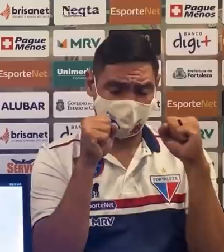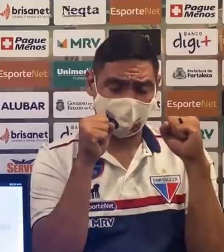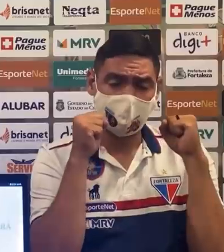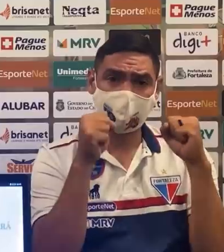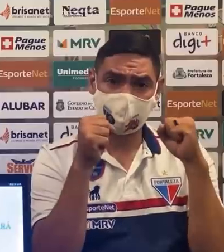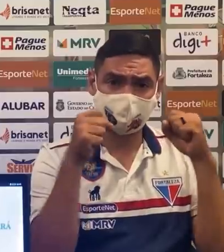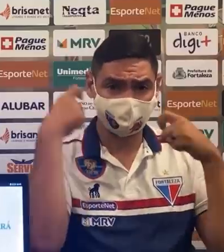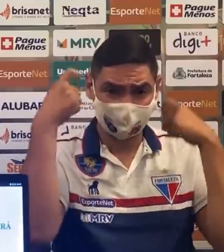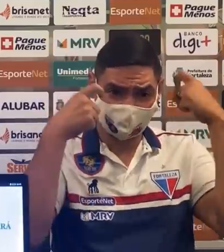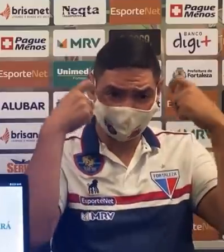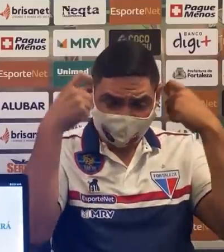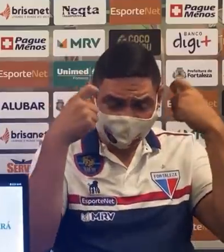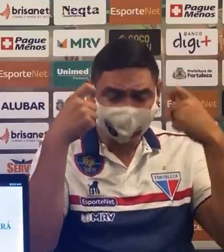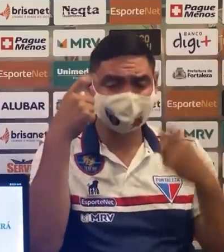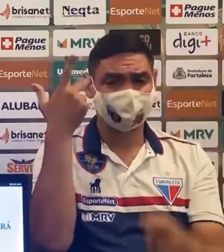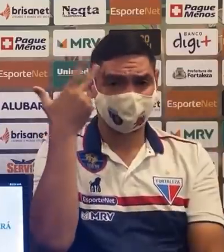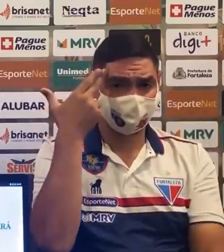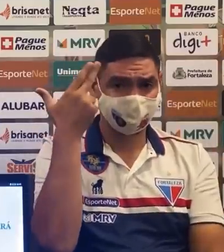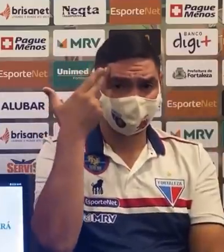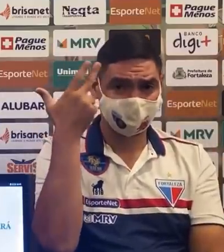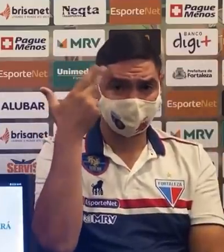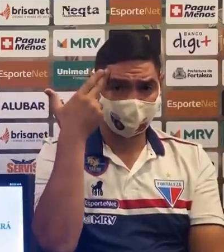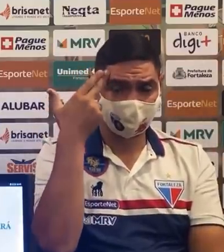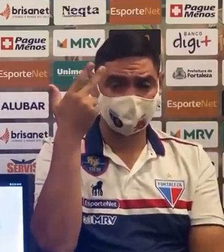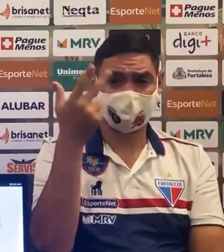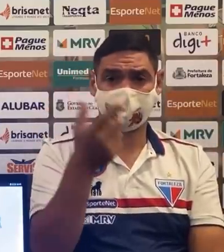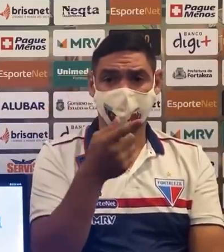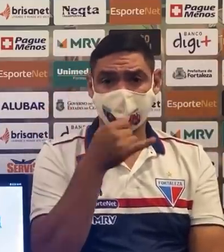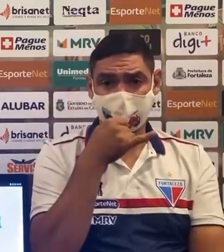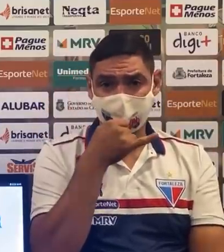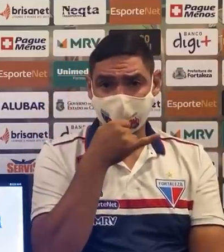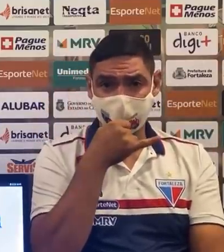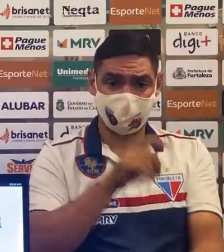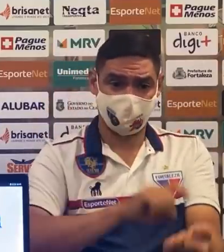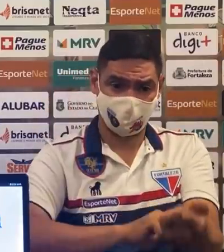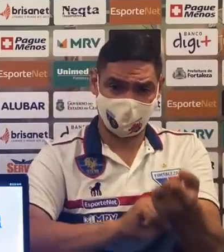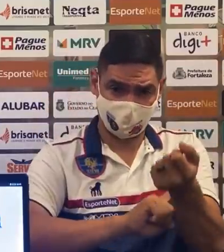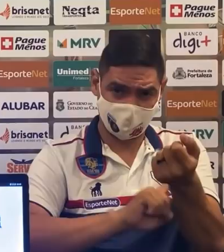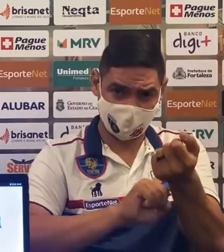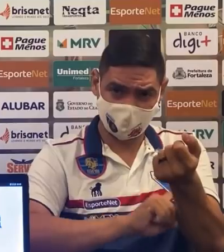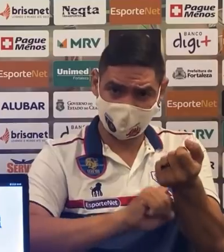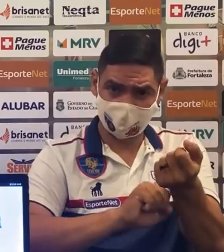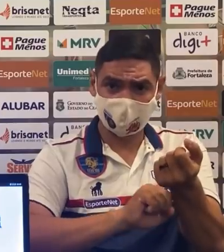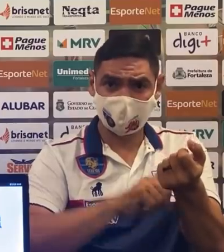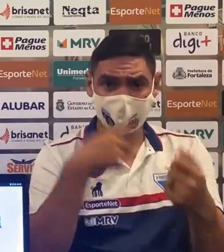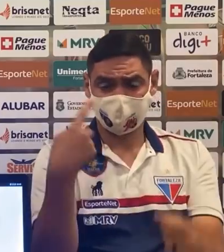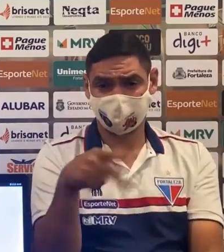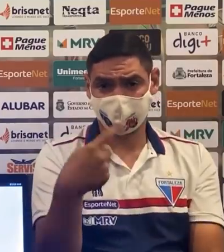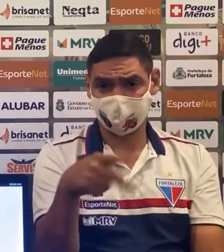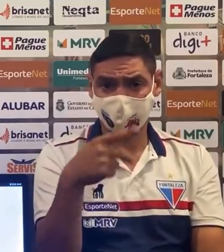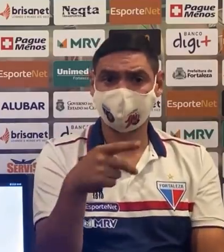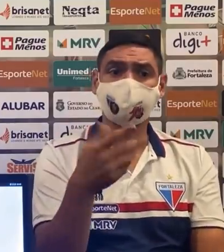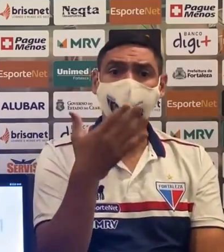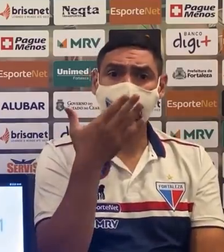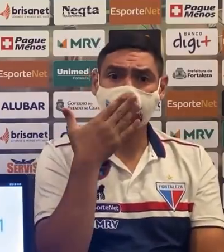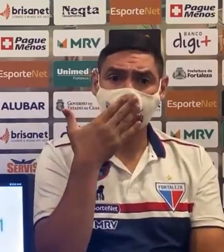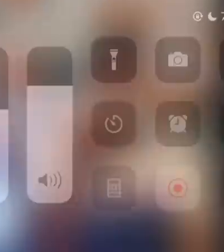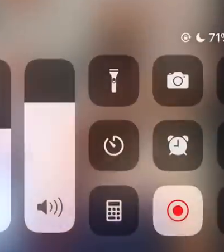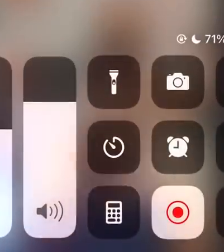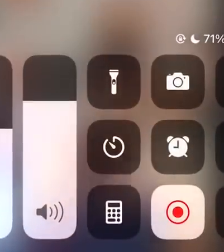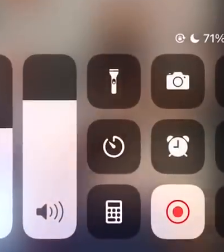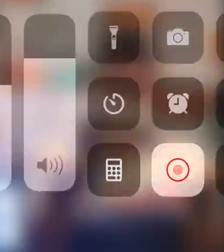preocupado pelos resultados. Eu nem digo pela performance do time, porque hoje a gente realmente